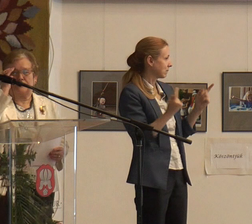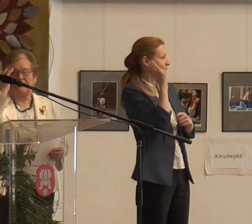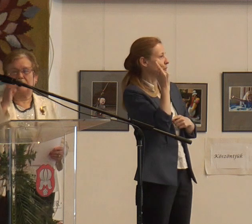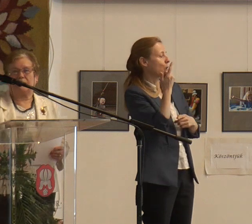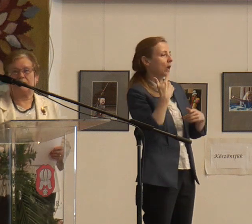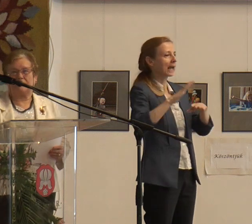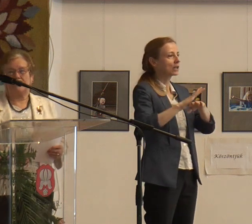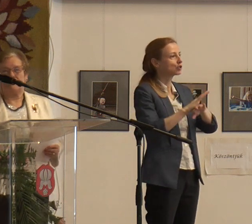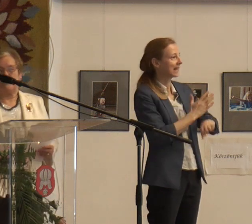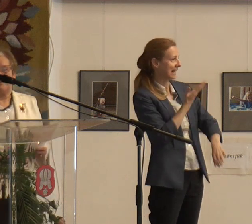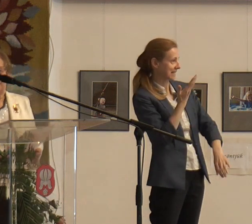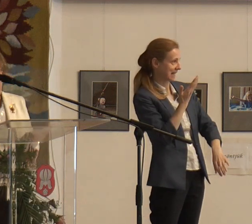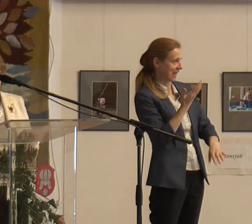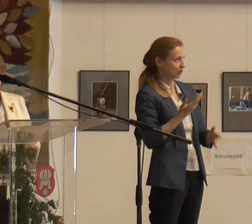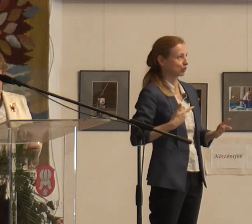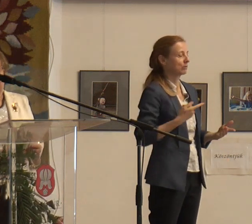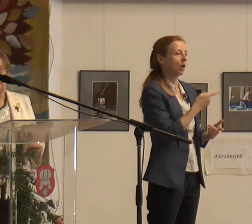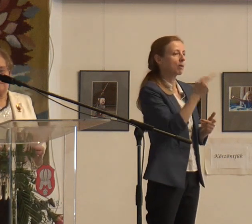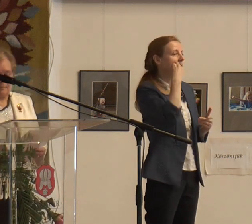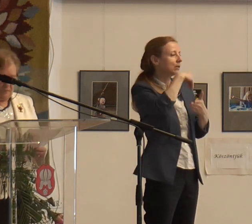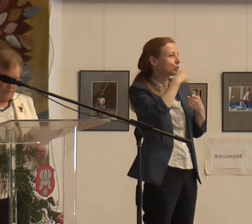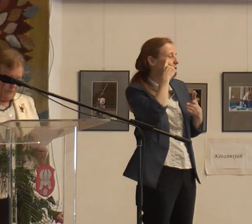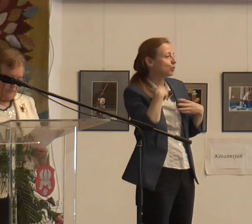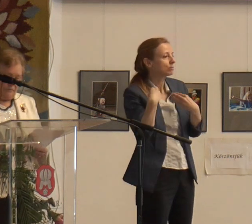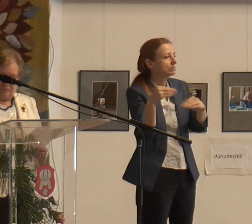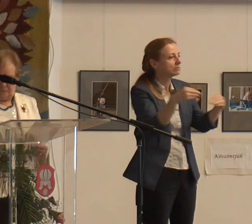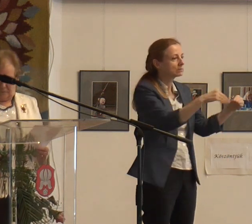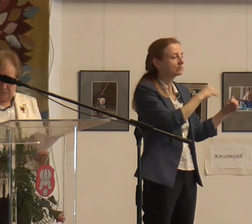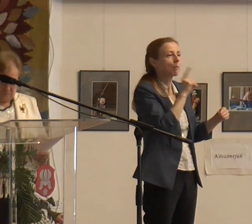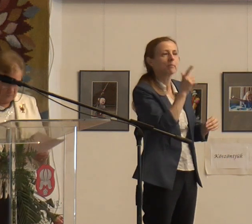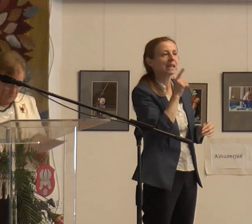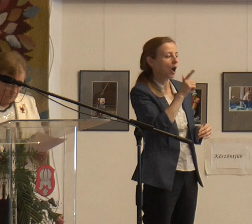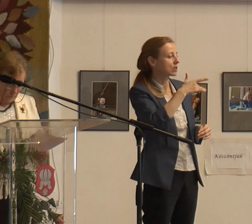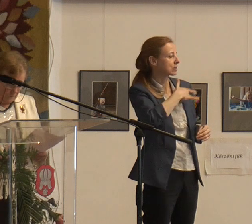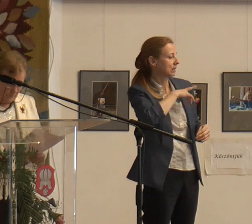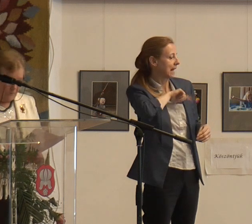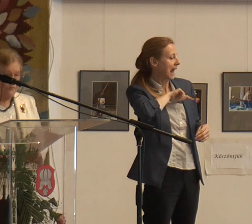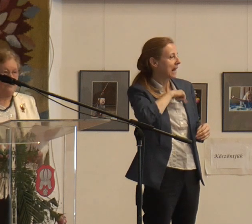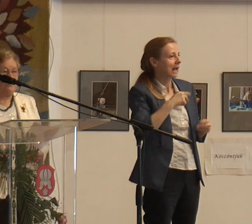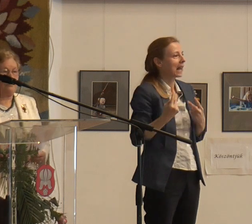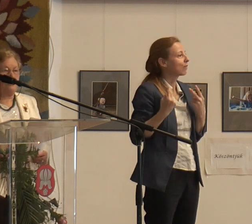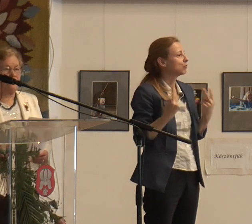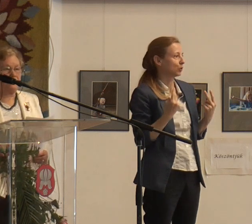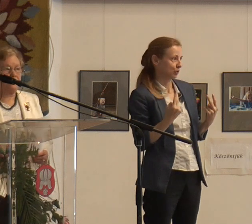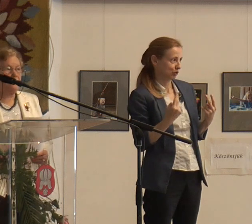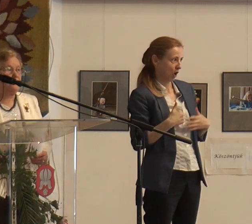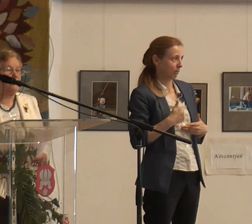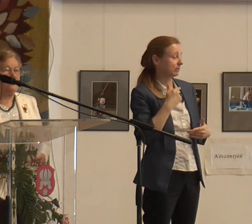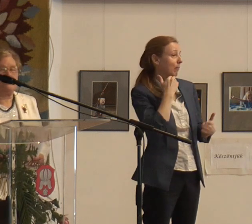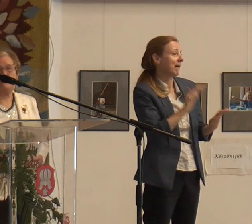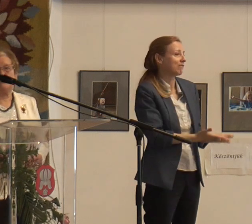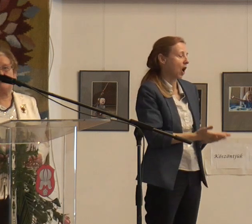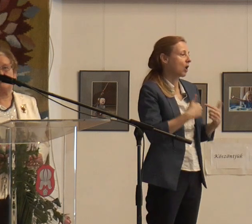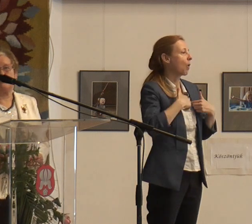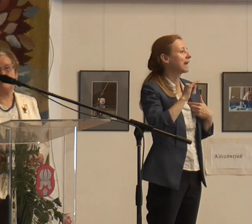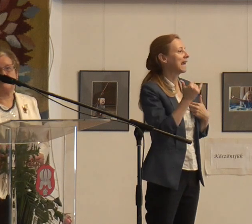különleges érzés, amelyben el tudjuk mondani azt, hogy mi az, ami a lelkünknek a legfontosabb. Bevallom azt is, hogy én is